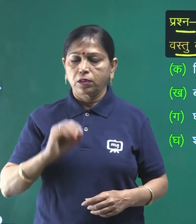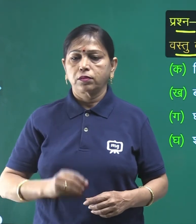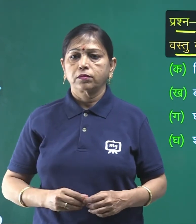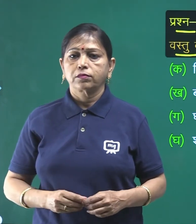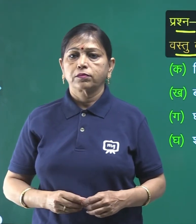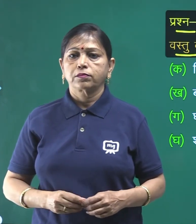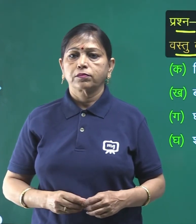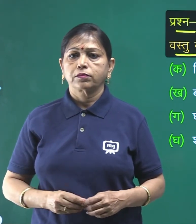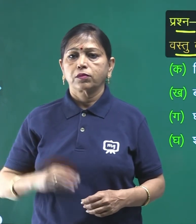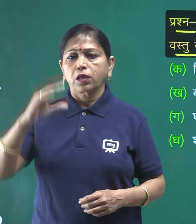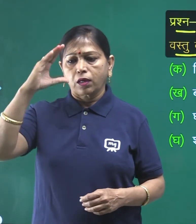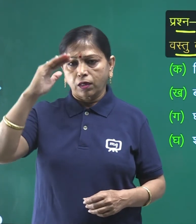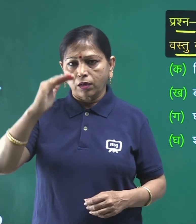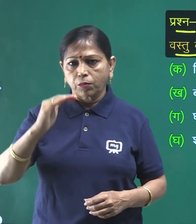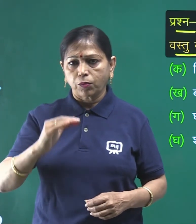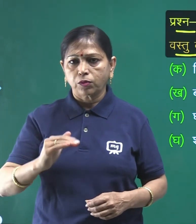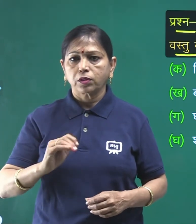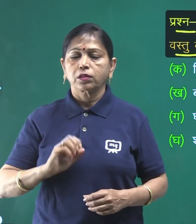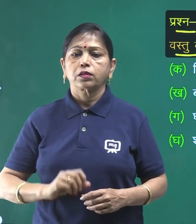3 घटता रहता है,